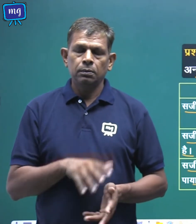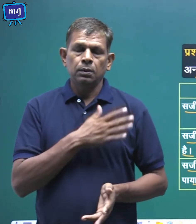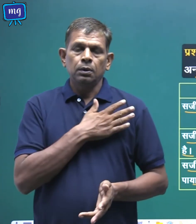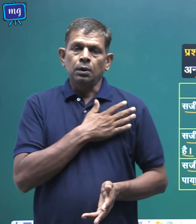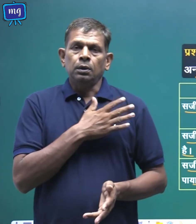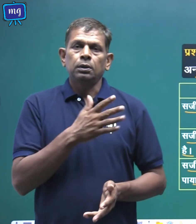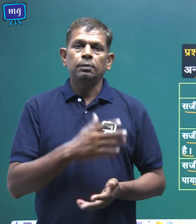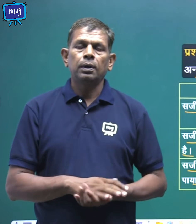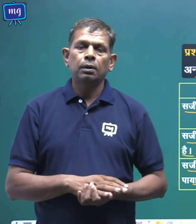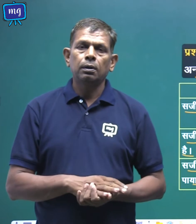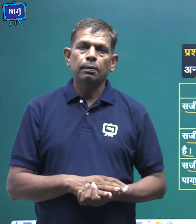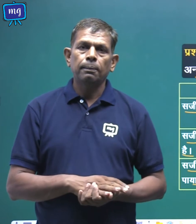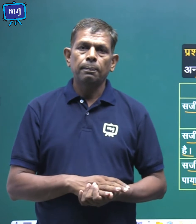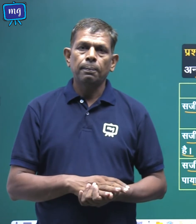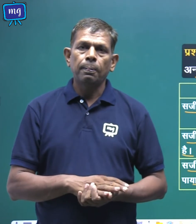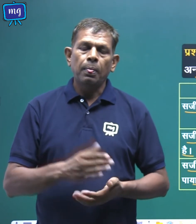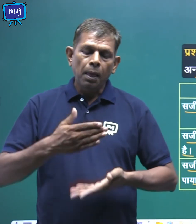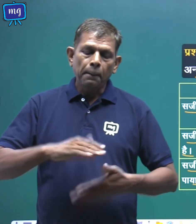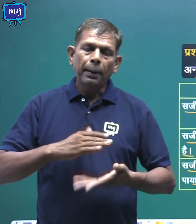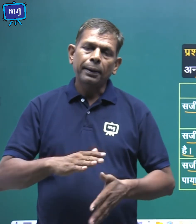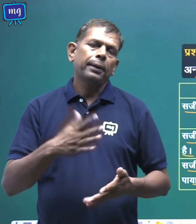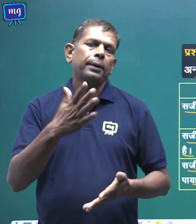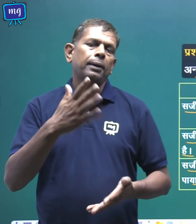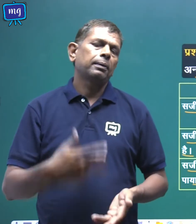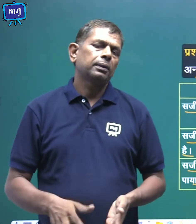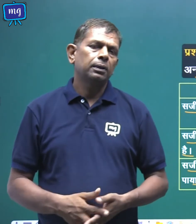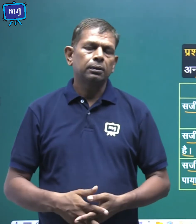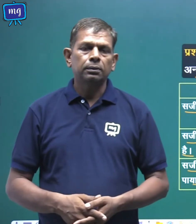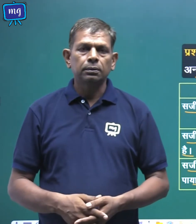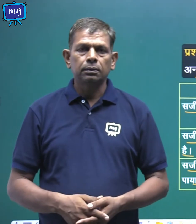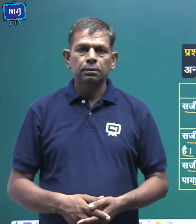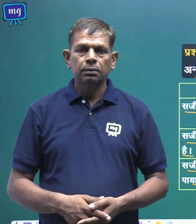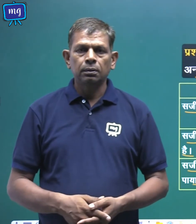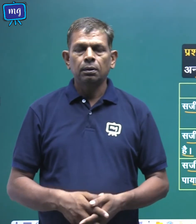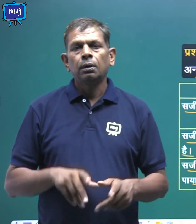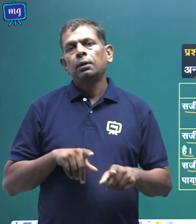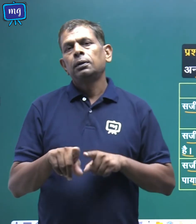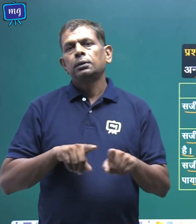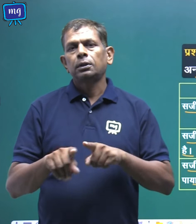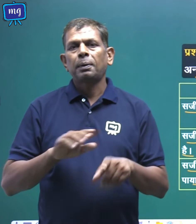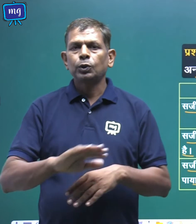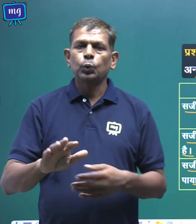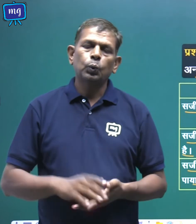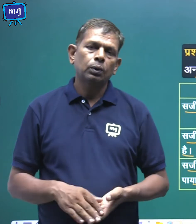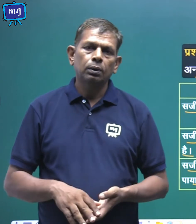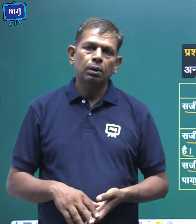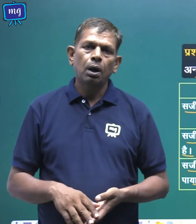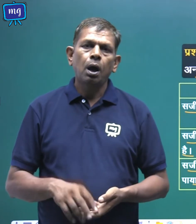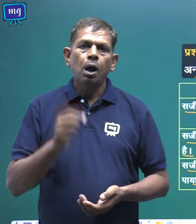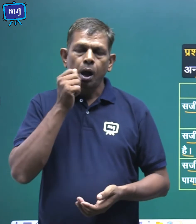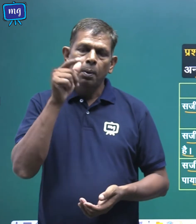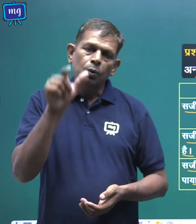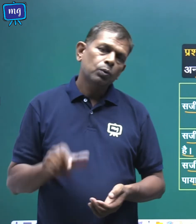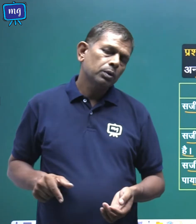निर्जीव में प्रजनन नहीं पाया जाता है। जैसे बच्चों, मनुष्य